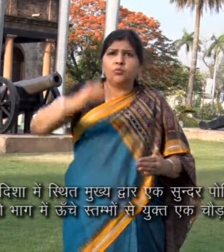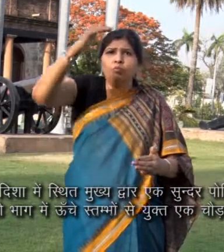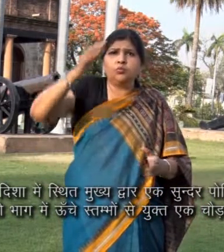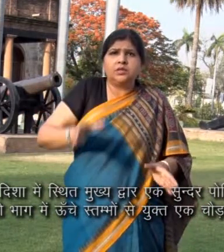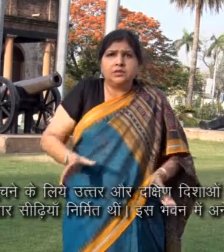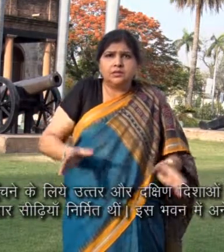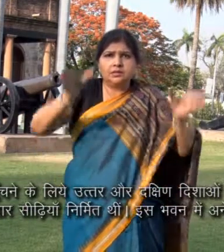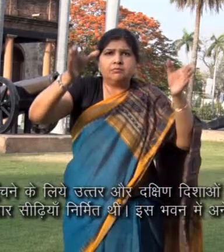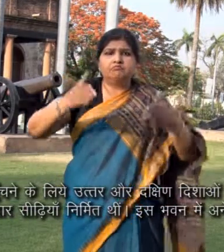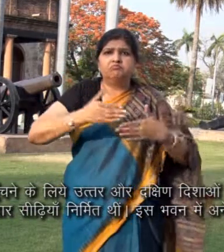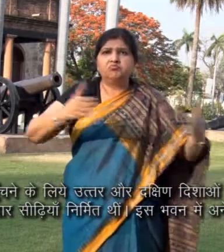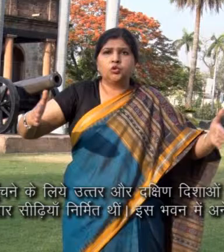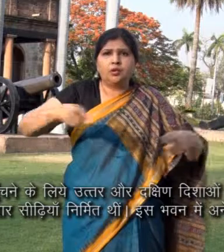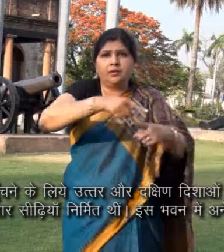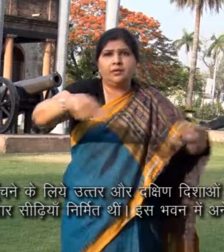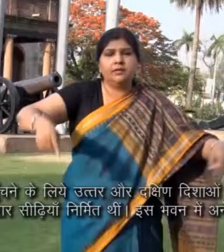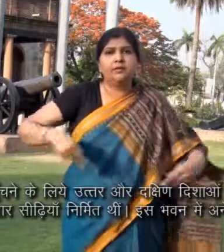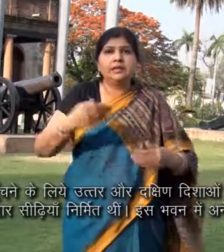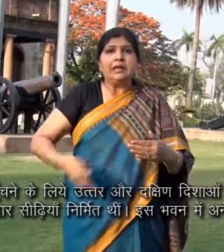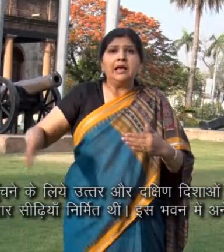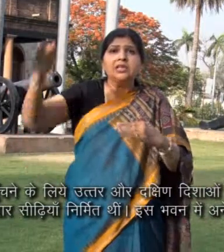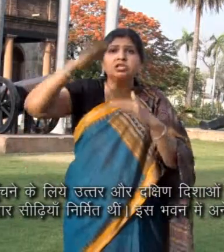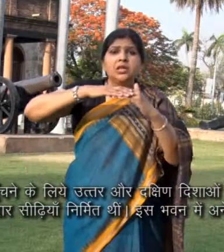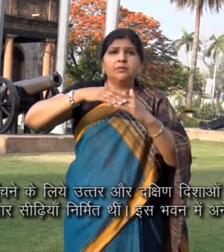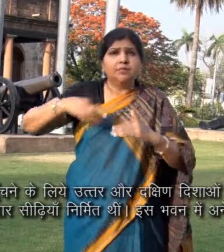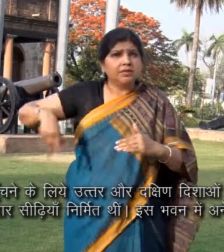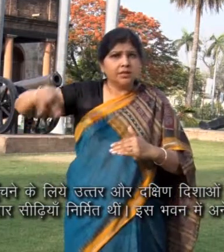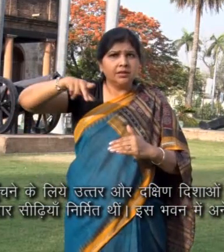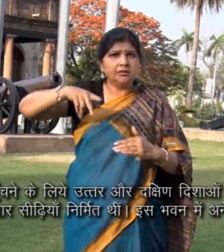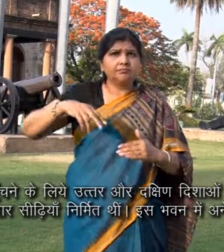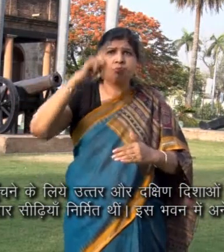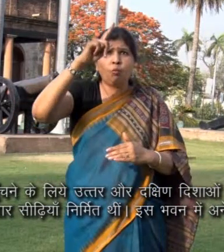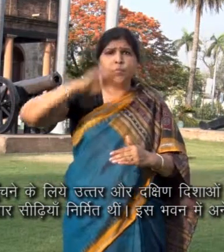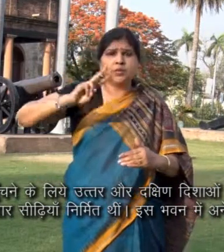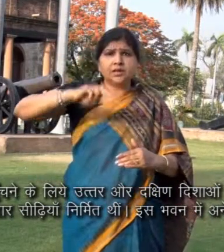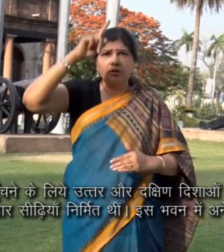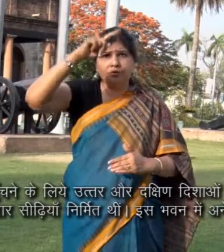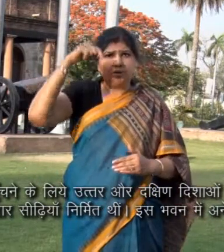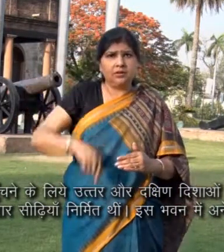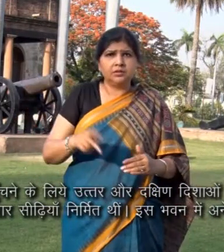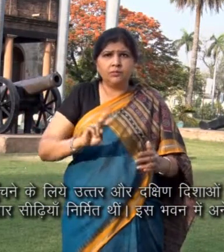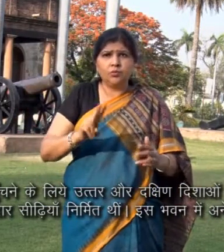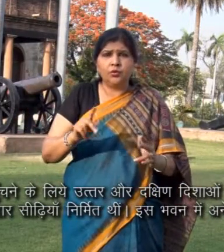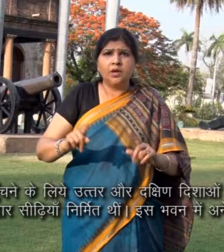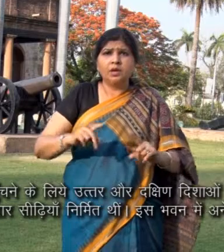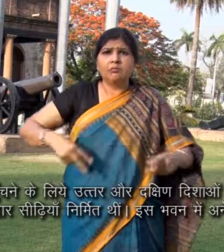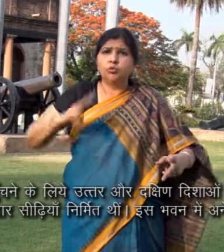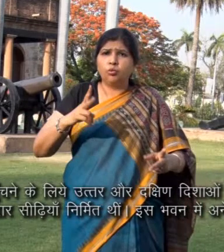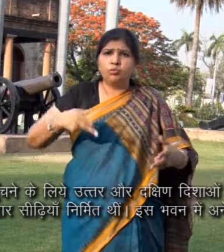बरामदा था तथा छत पर पहुंचने के लिए उत्तर और दक्षिण दिशाओं में स्थित 2 बुर्जियों में